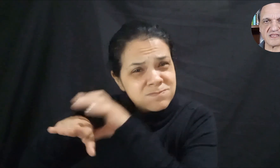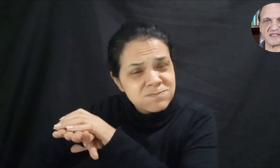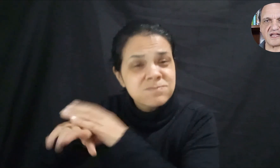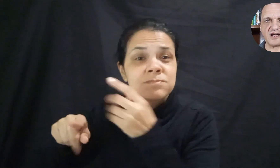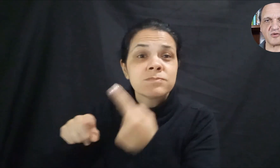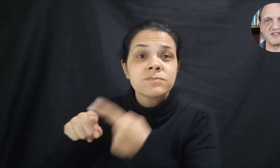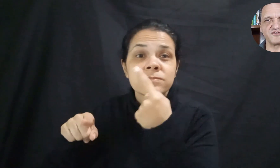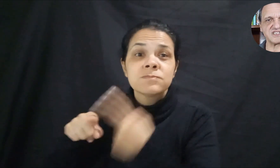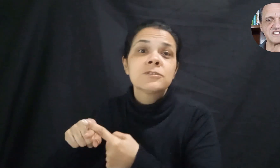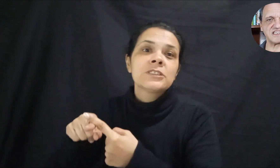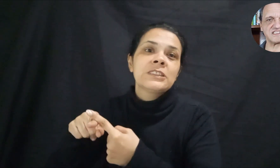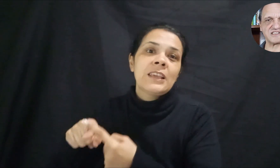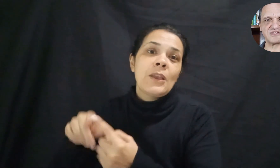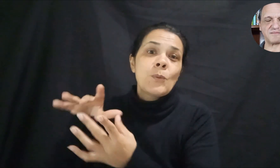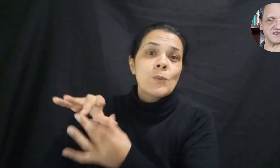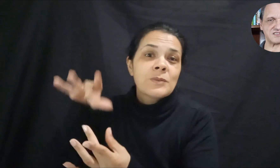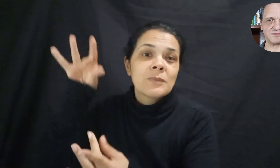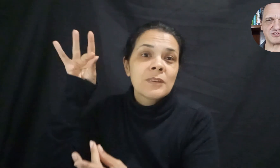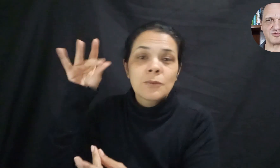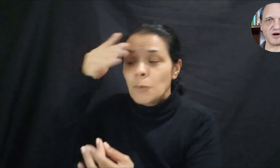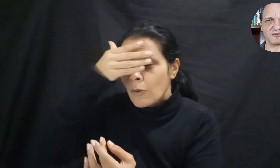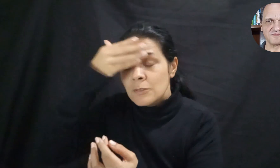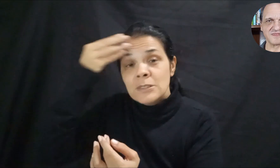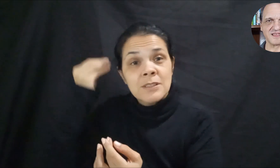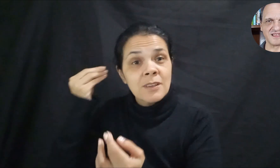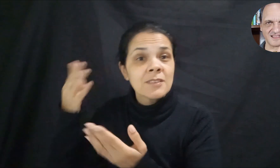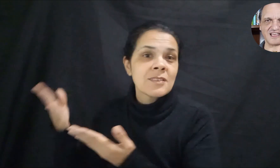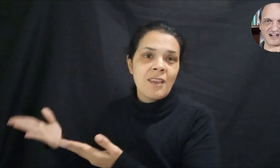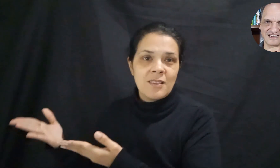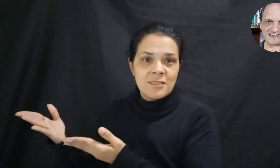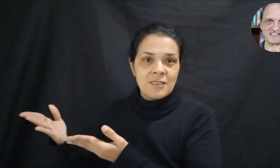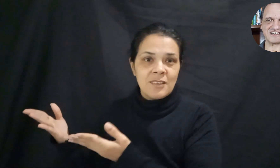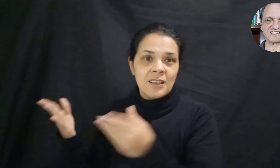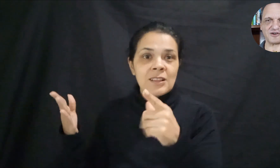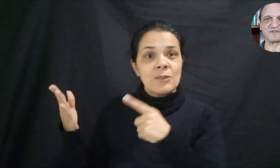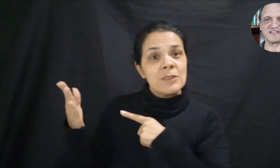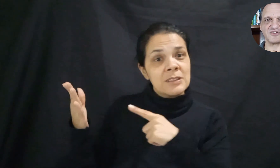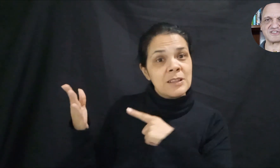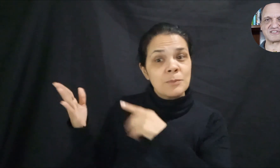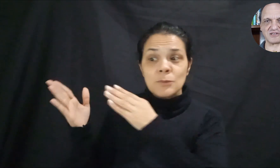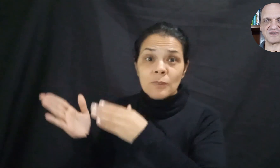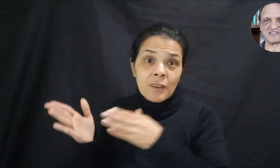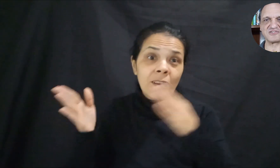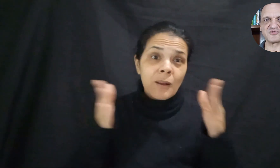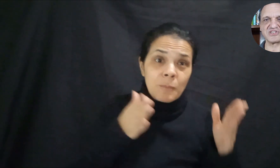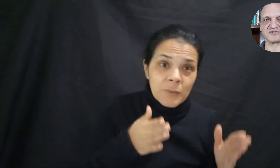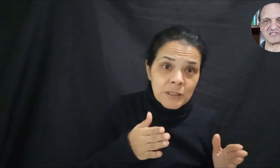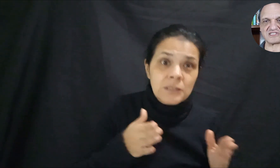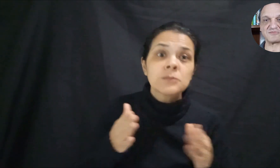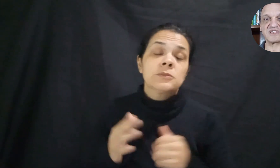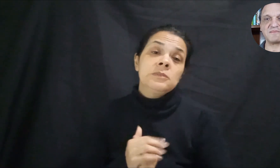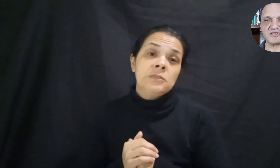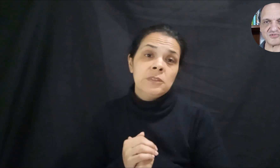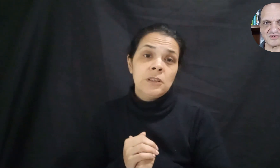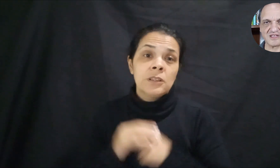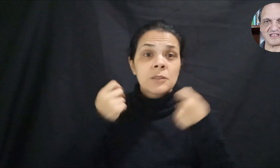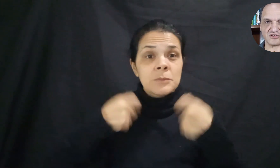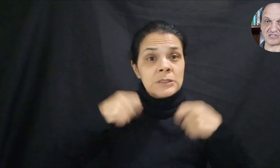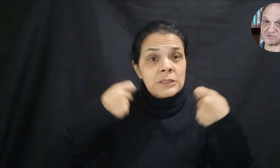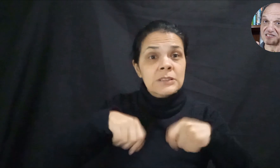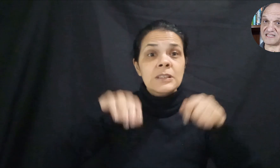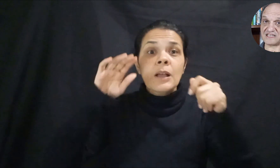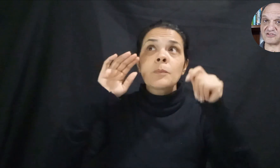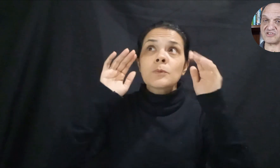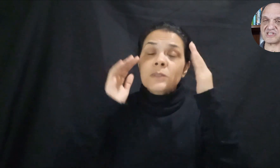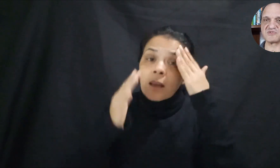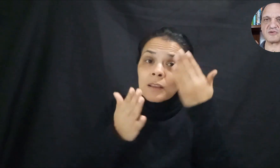mundo material, e você está esquecendo da parte espiritual, que é a grande questão que nós estamos aqui discutindo. Temos caminhos. E nós